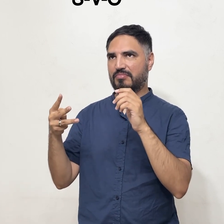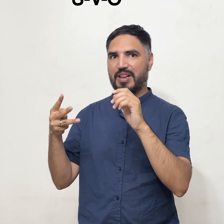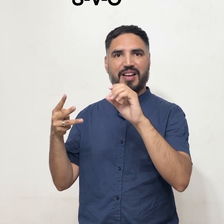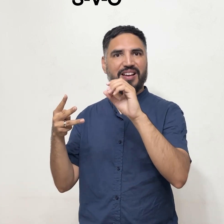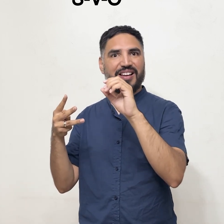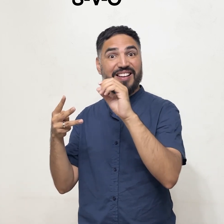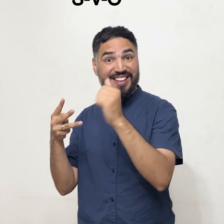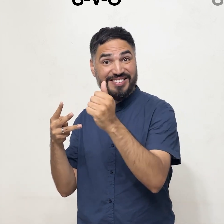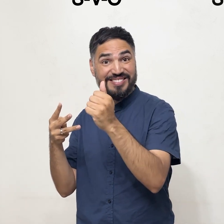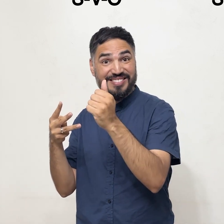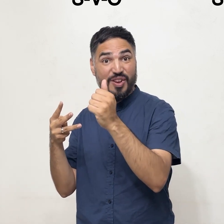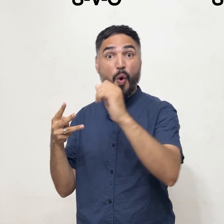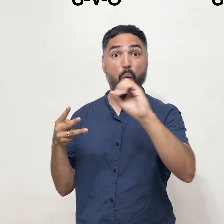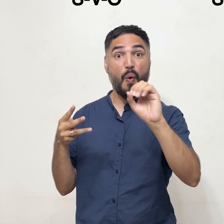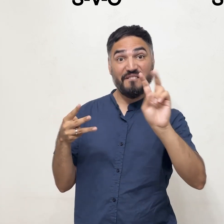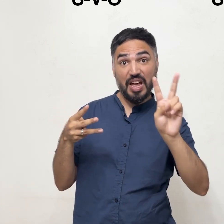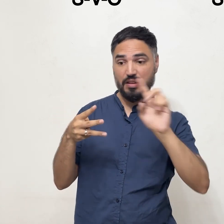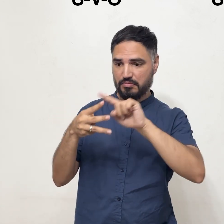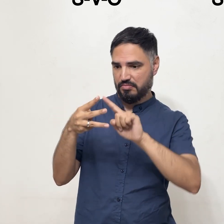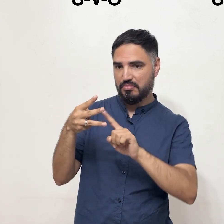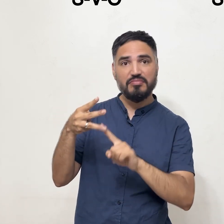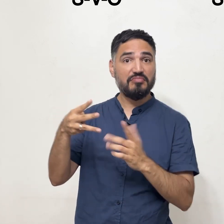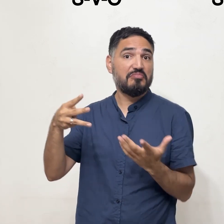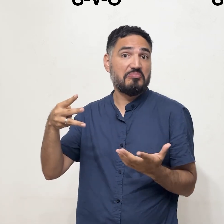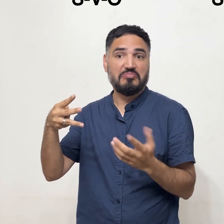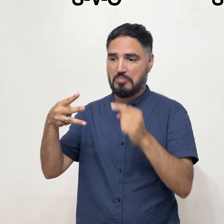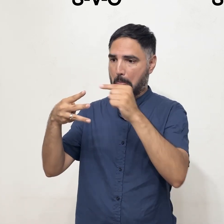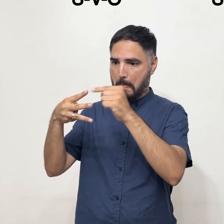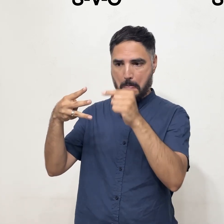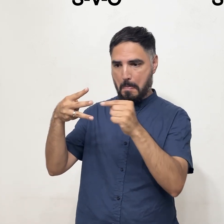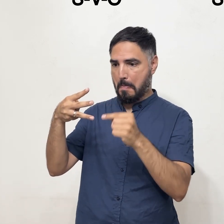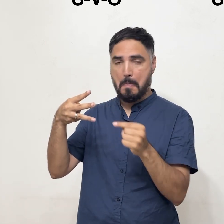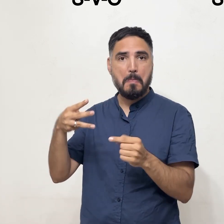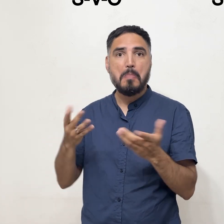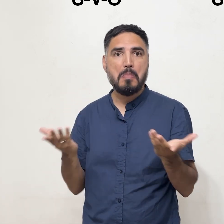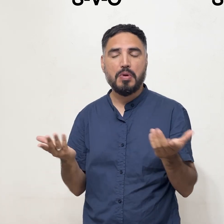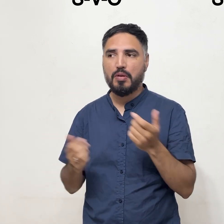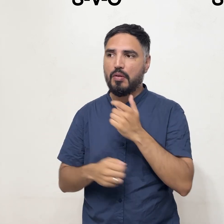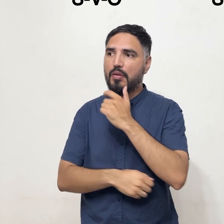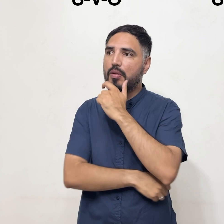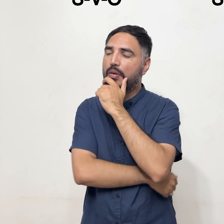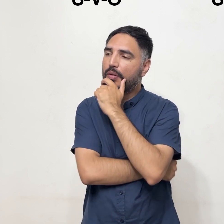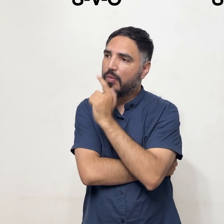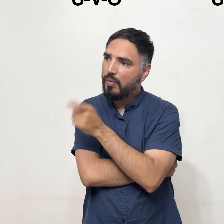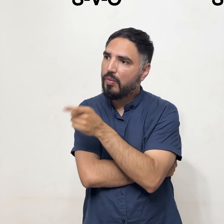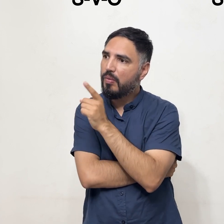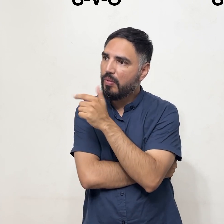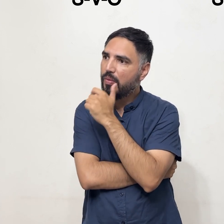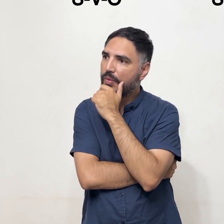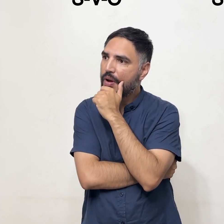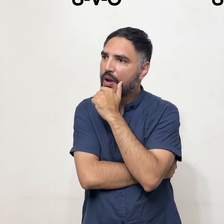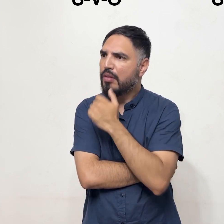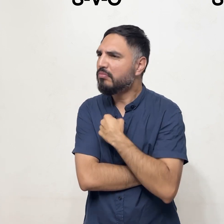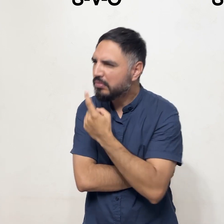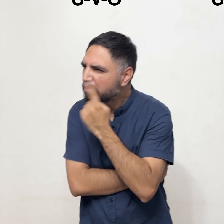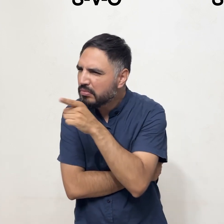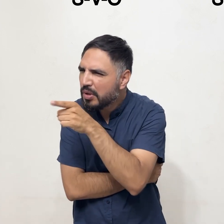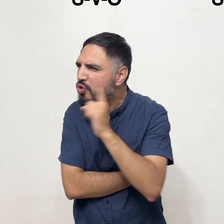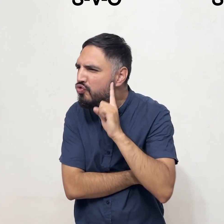tercera era sujeto, objeto, verbo. A partir de entonces empecé a observar con más atención y noté que había